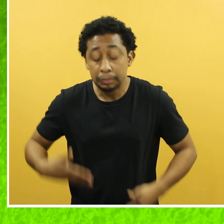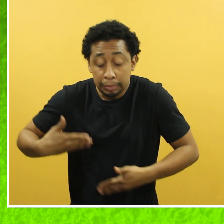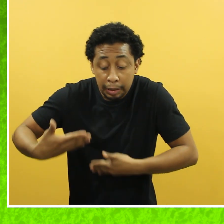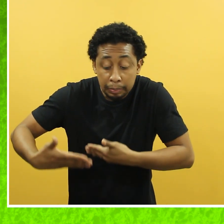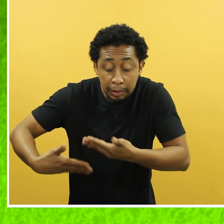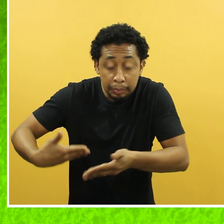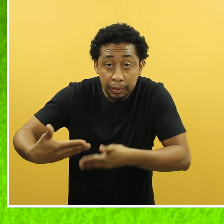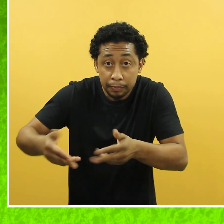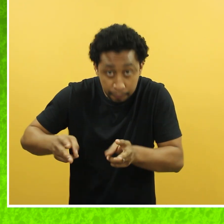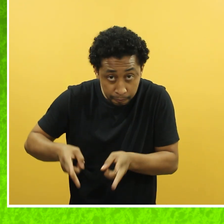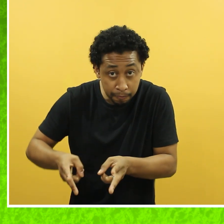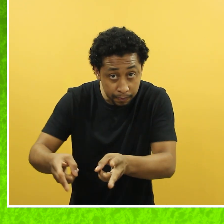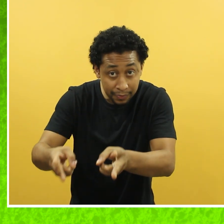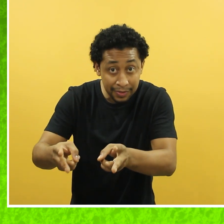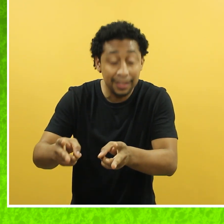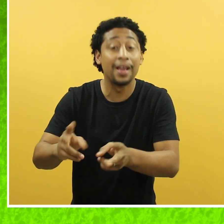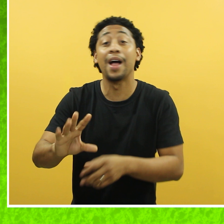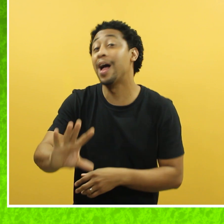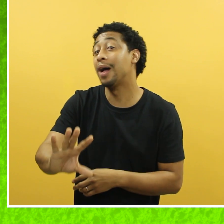plantas.